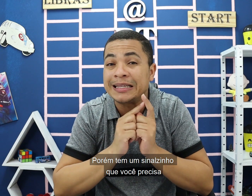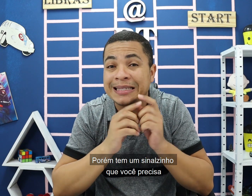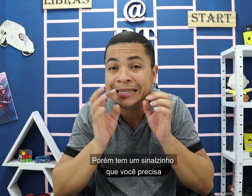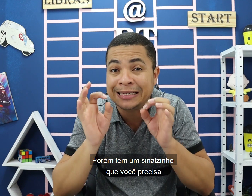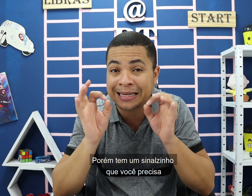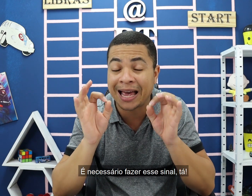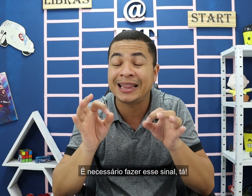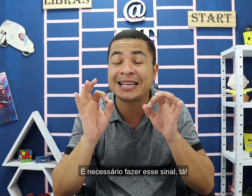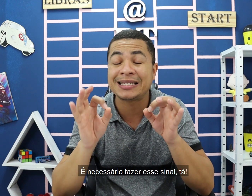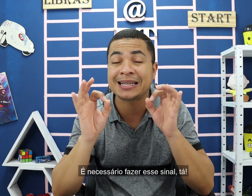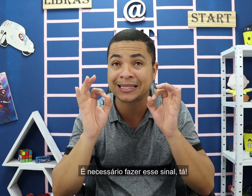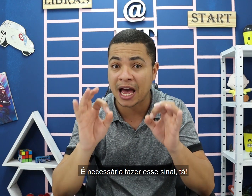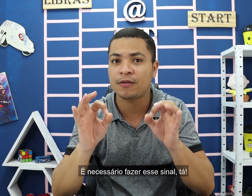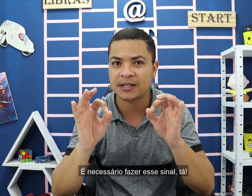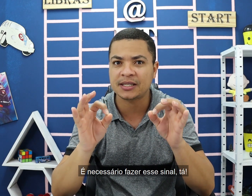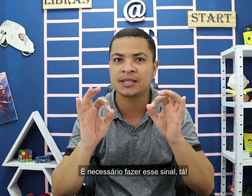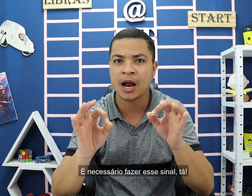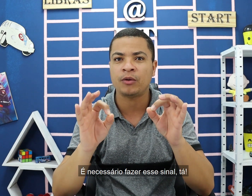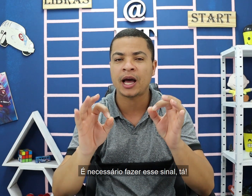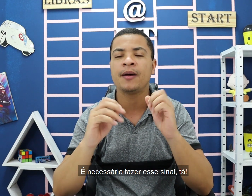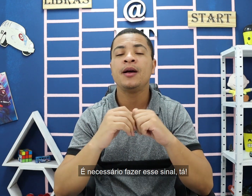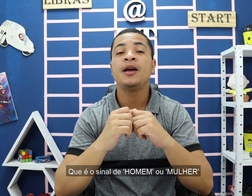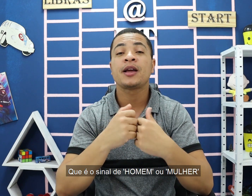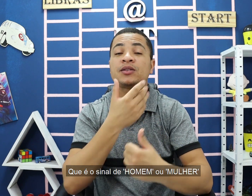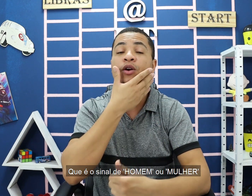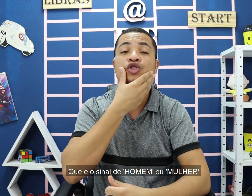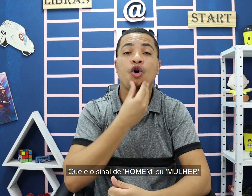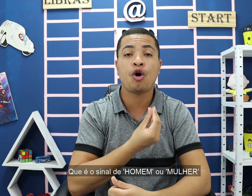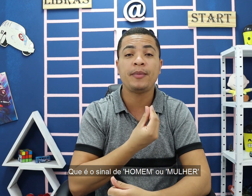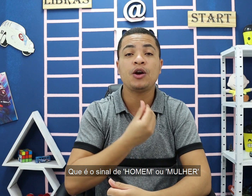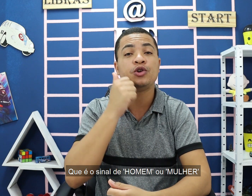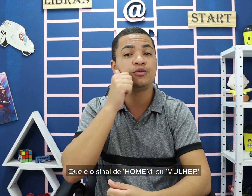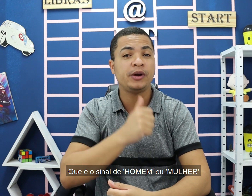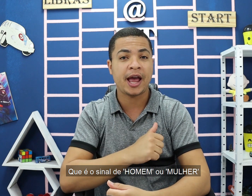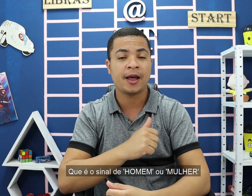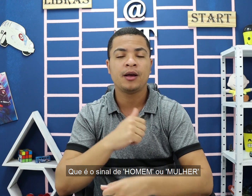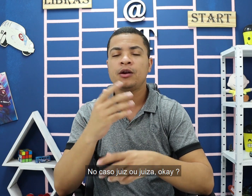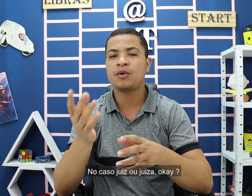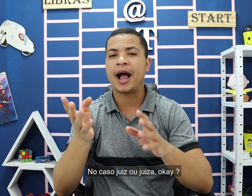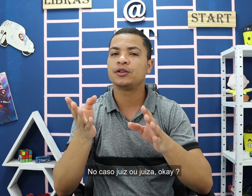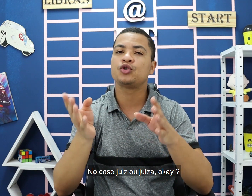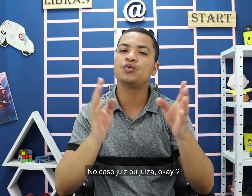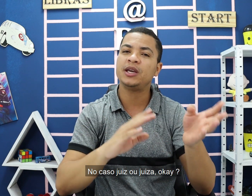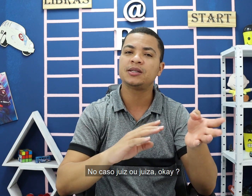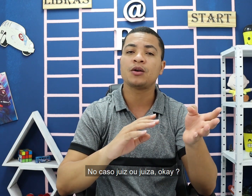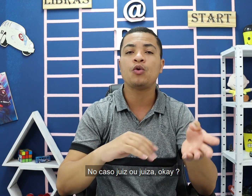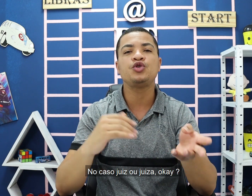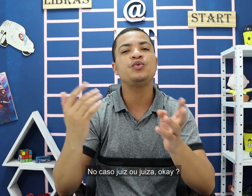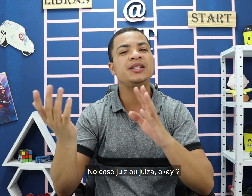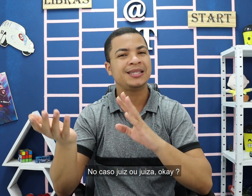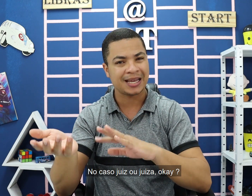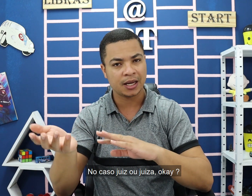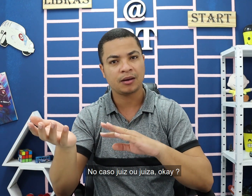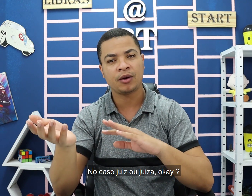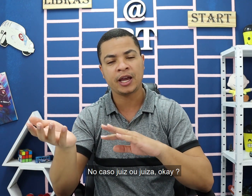precisa, é necessário fazer esse sinal, tá? Que é o sinal de homem ou de mulher. No caso, juiz ou juíza, ok?